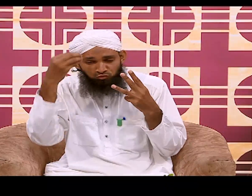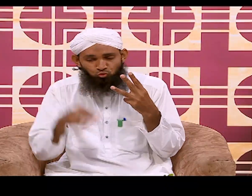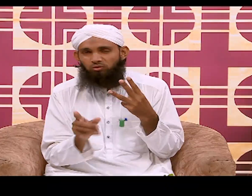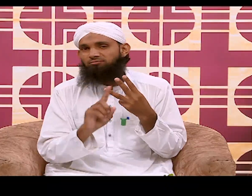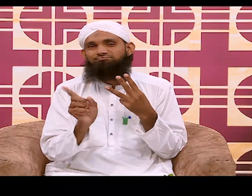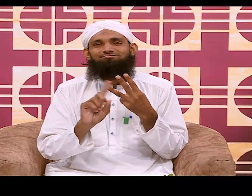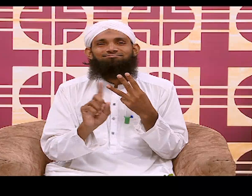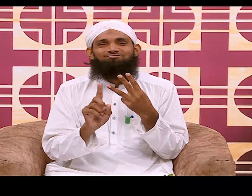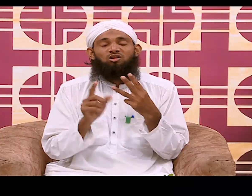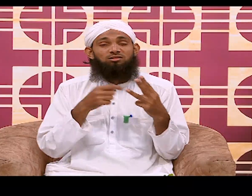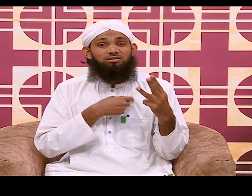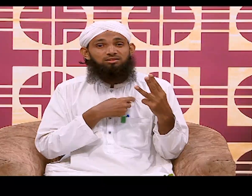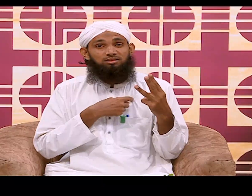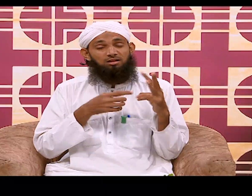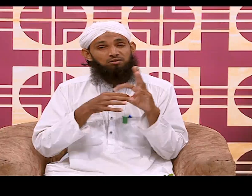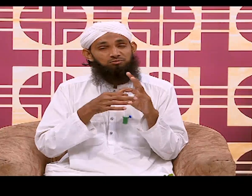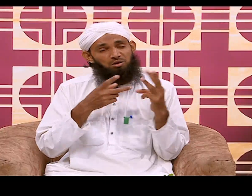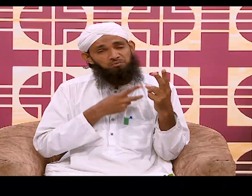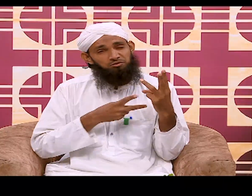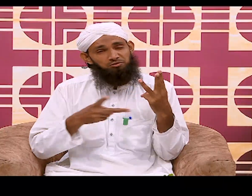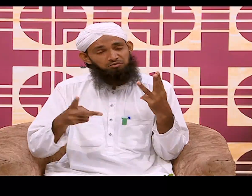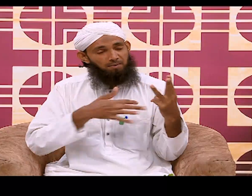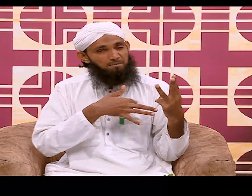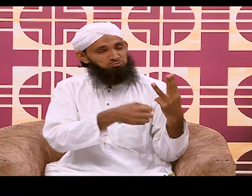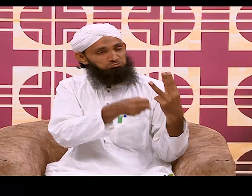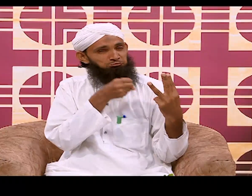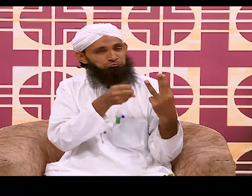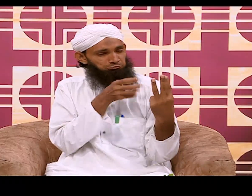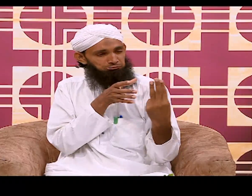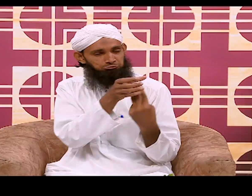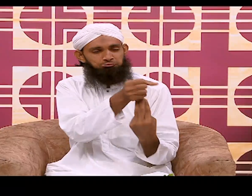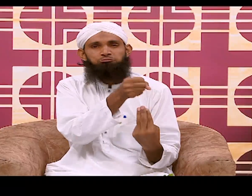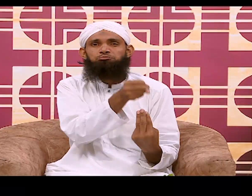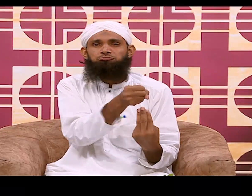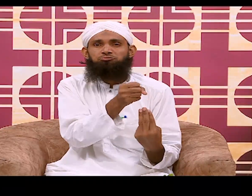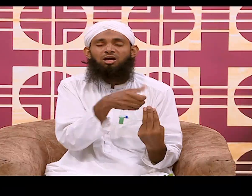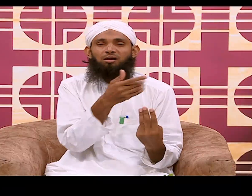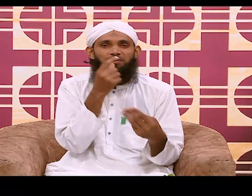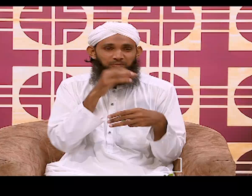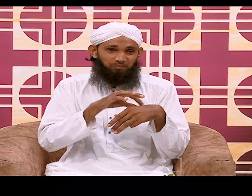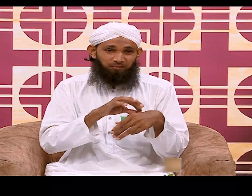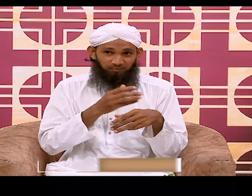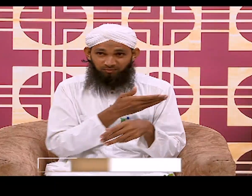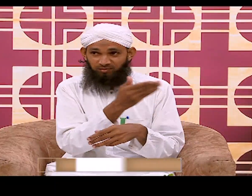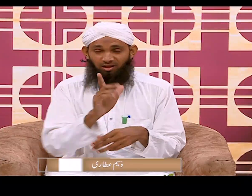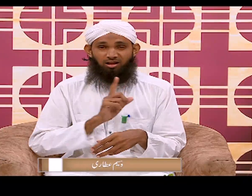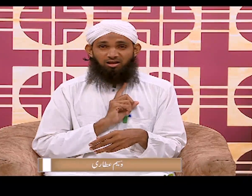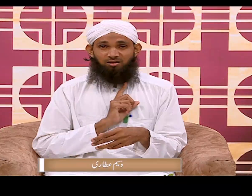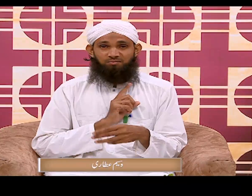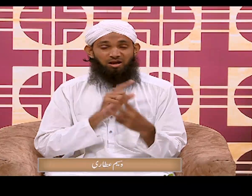نہ ہو، اس کا دل ان 3 باتوں کا پختہ ارادہ کرتا رہے۔ بندہ اپنے آپ سے یہ 3